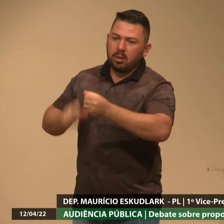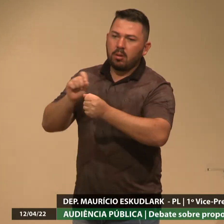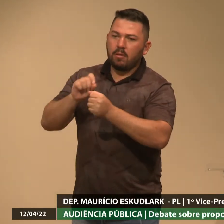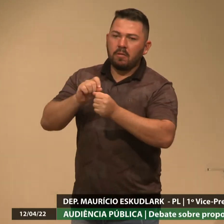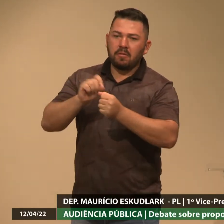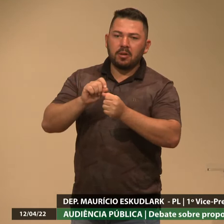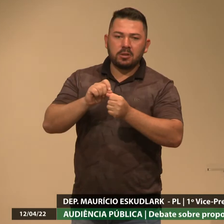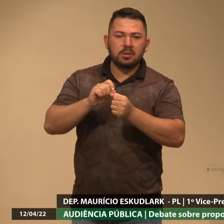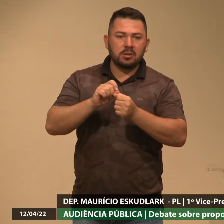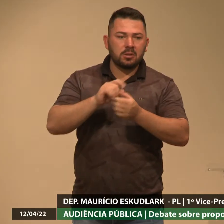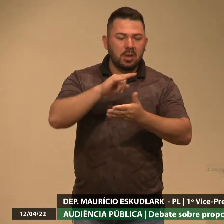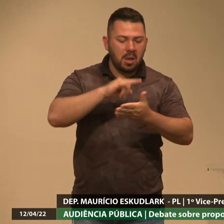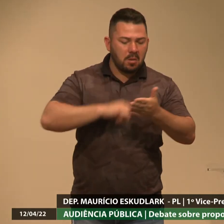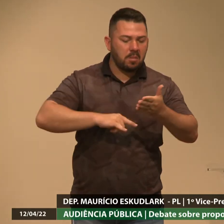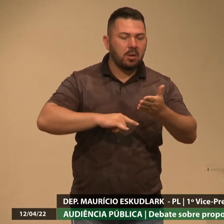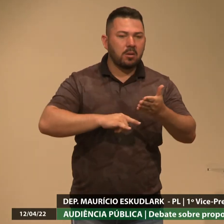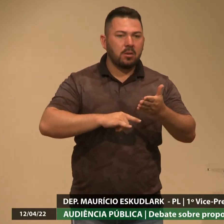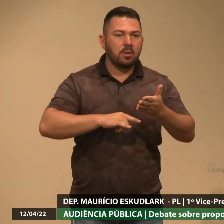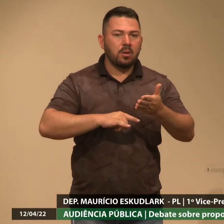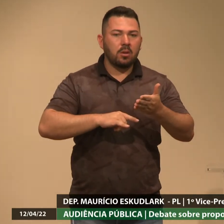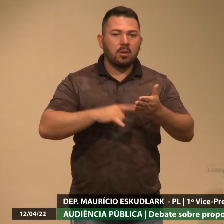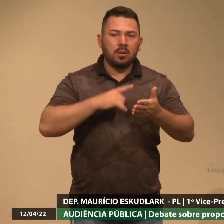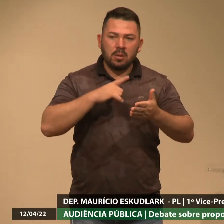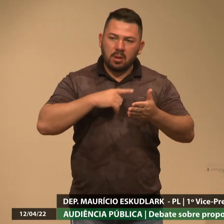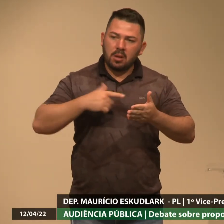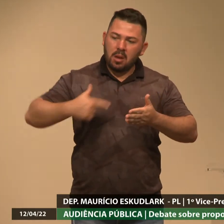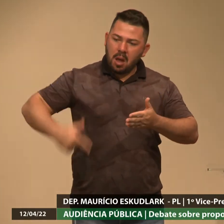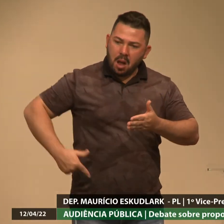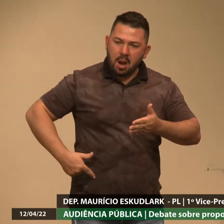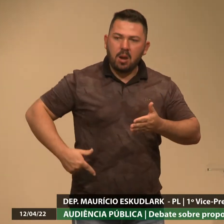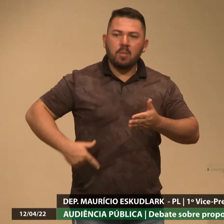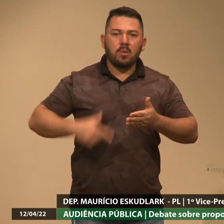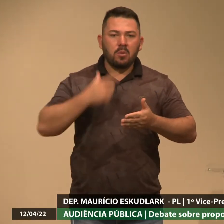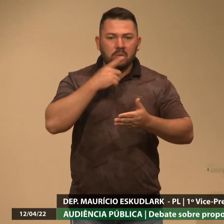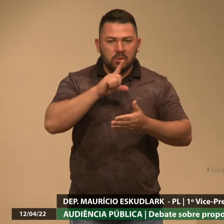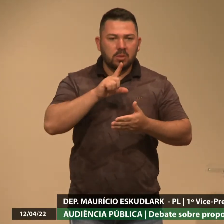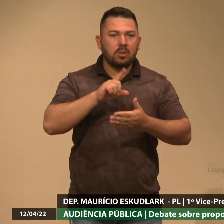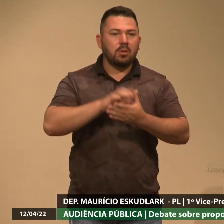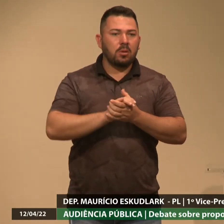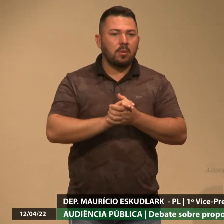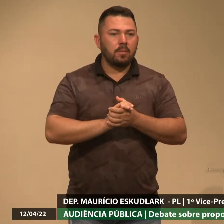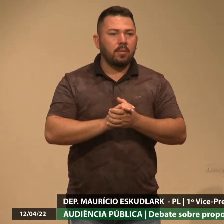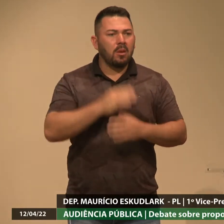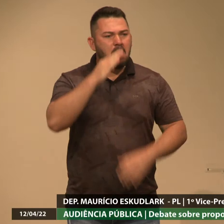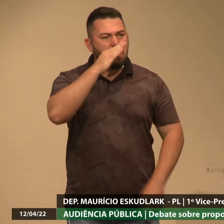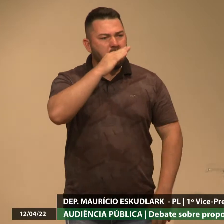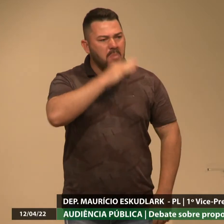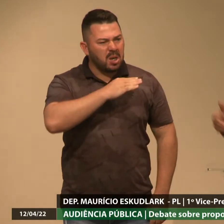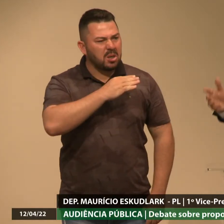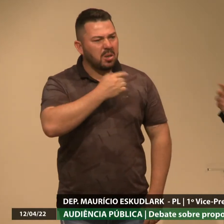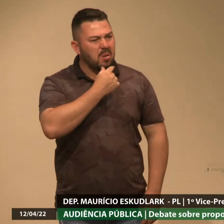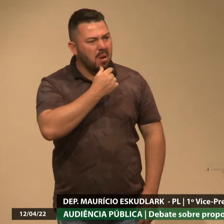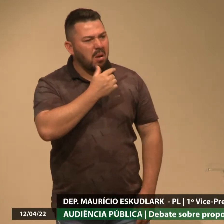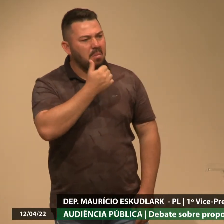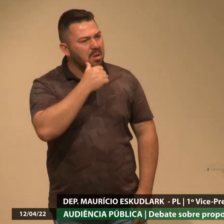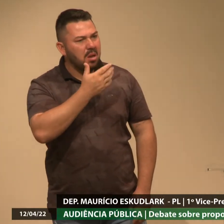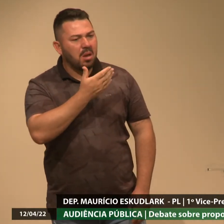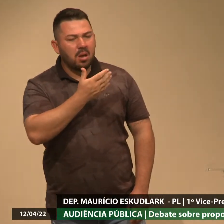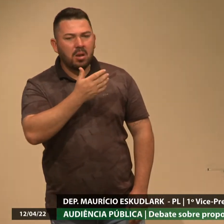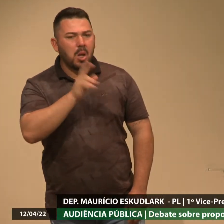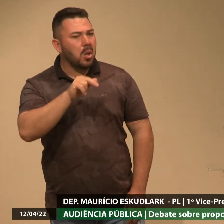registro poder ter a sua arma ter o seu porte de arma bandido quem nunca